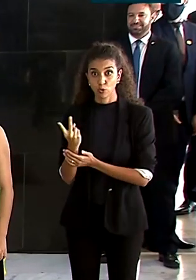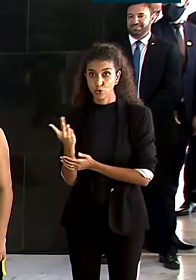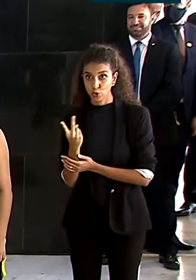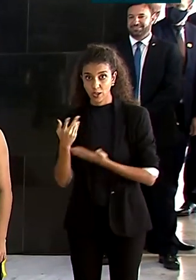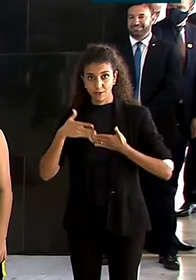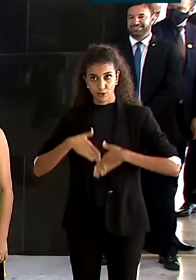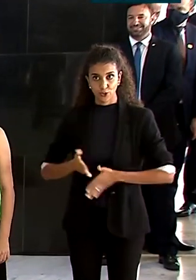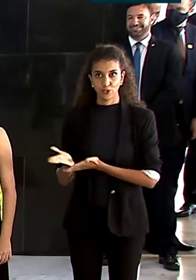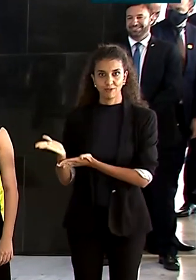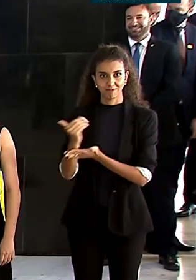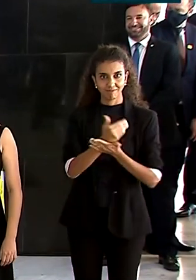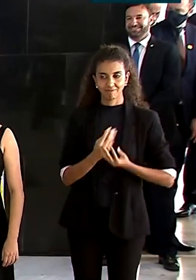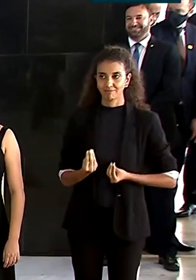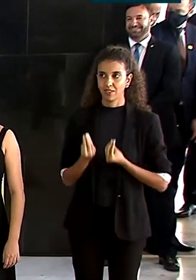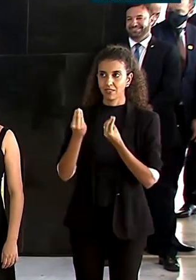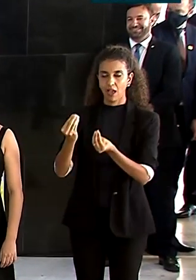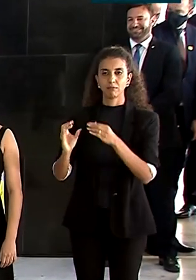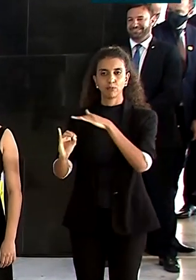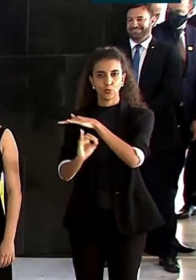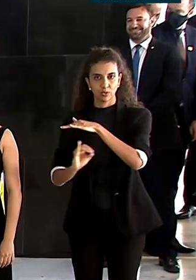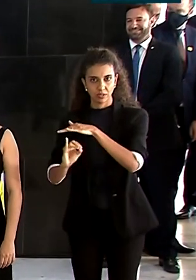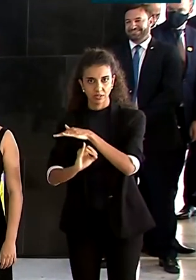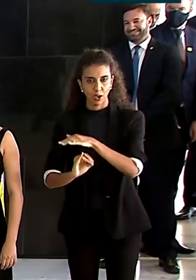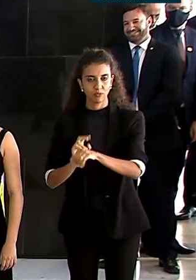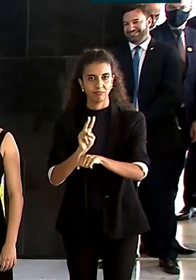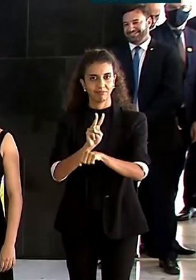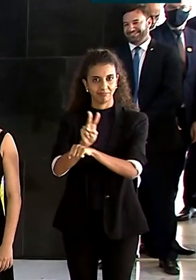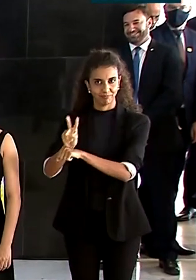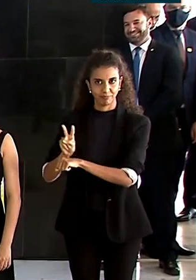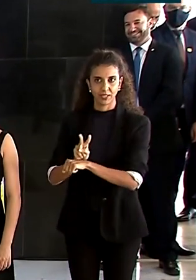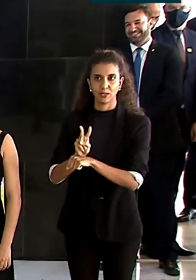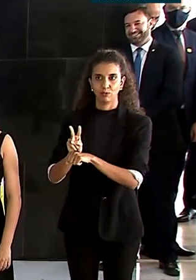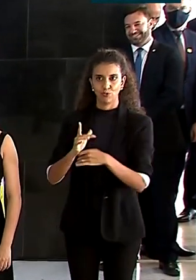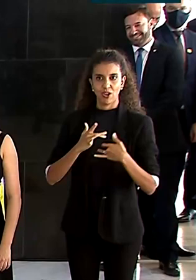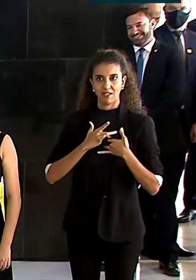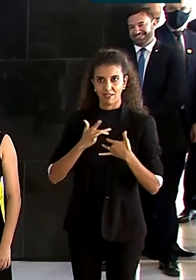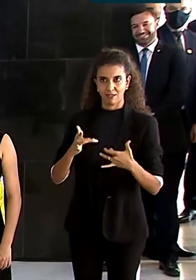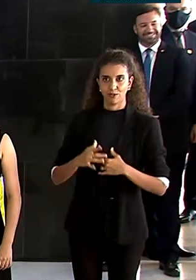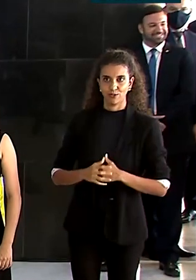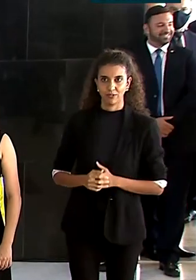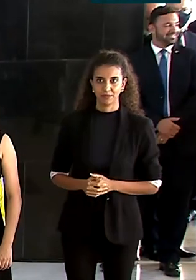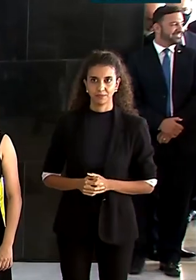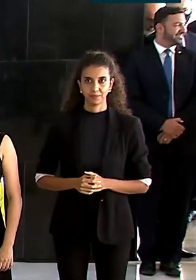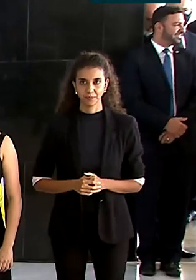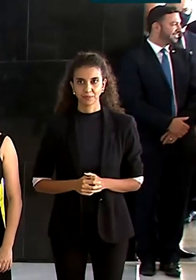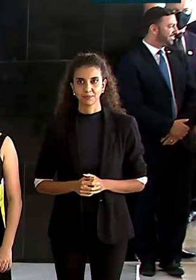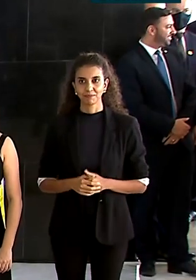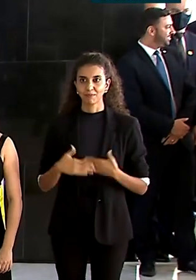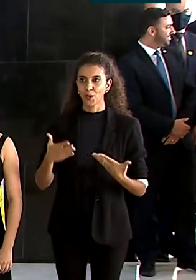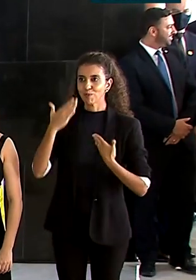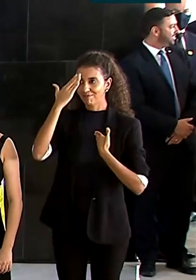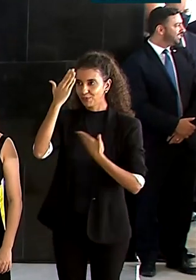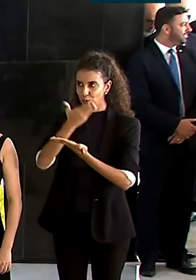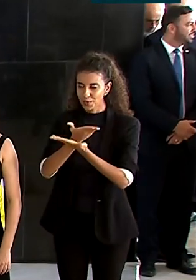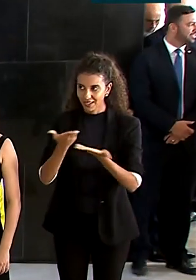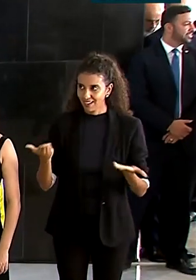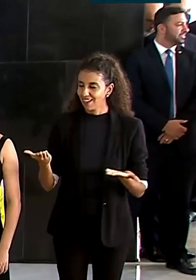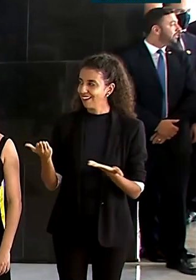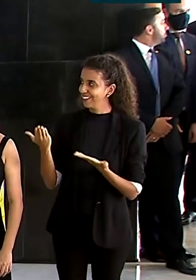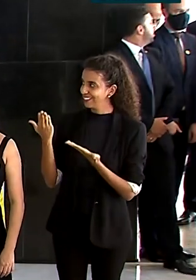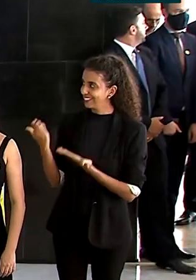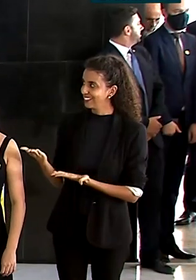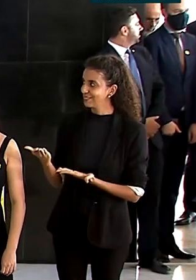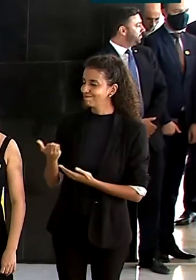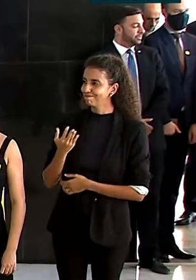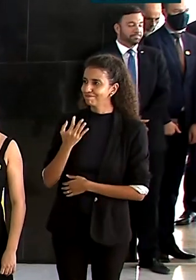para uma entidade, para um abrigo, para uma instituição de caridade. Então, muito obrigada, Marie, pelo seu